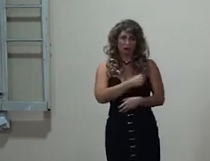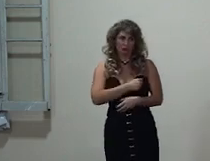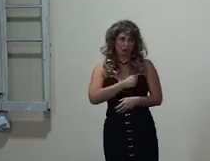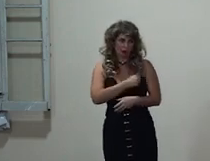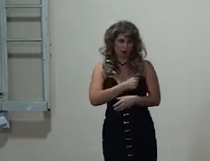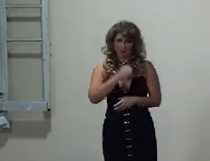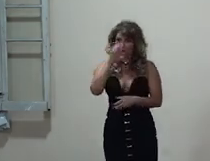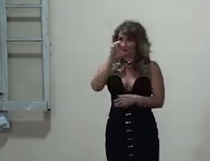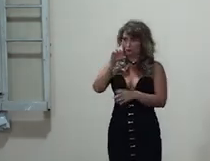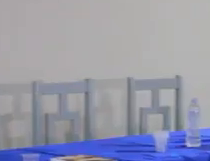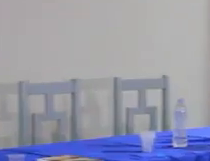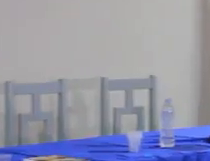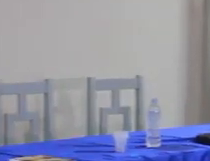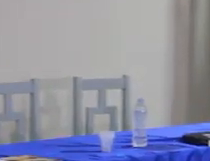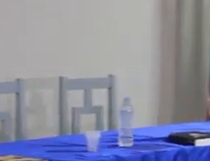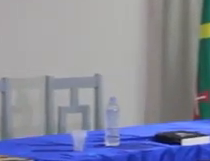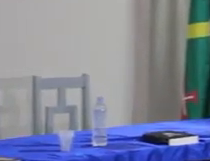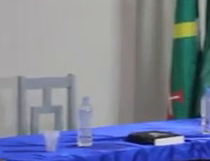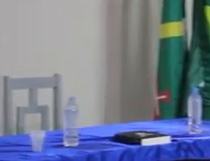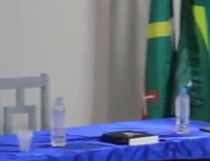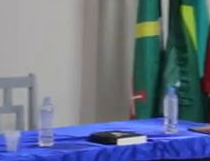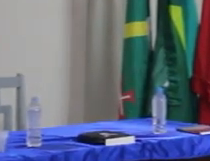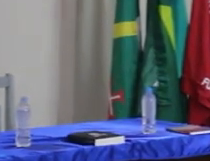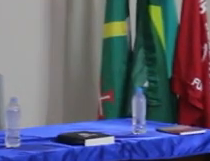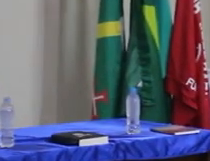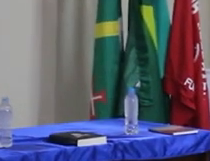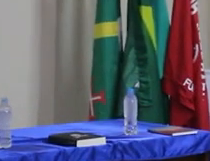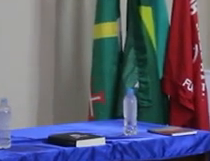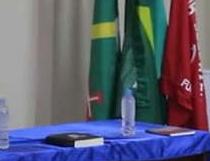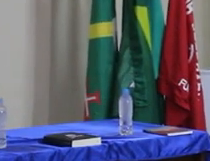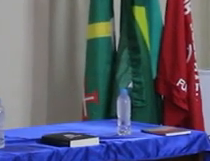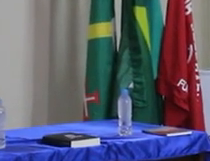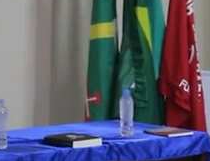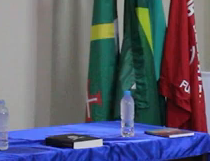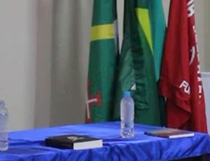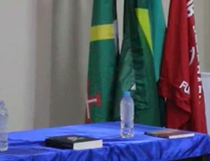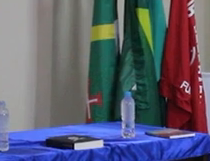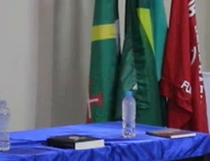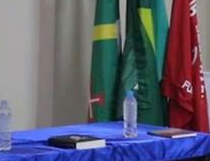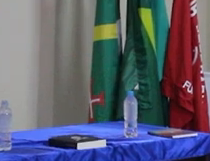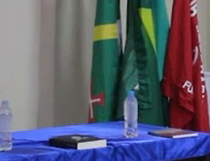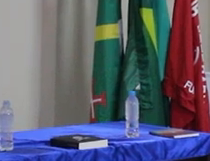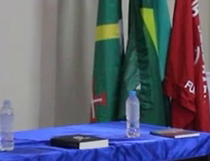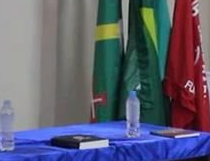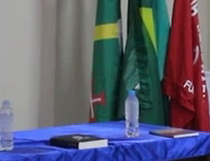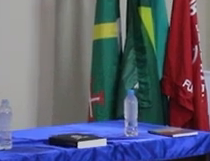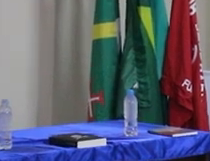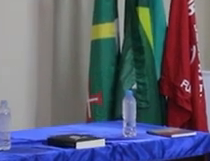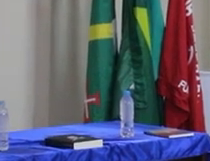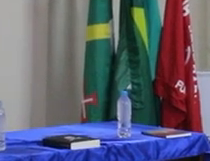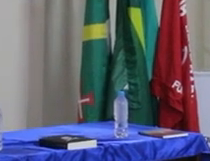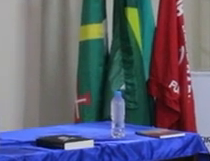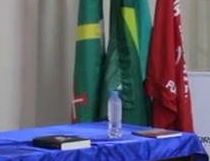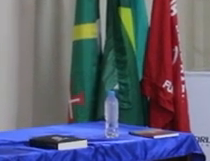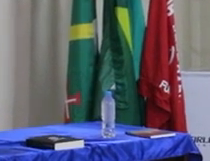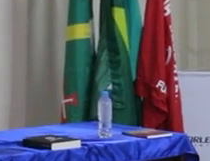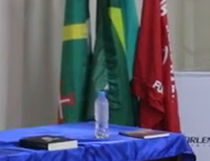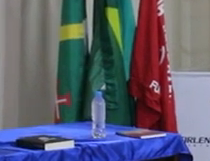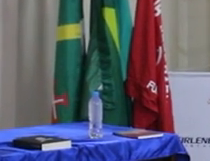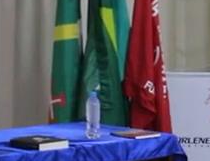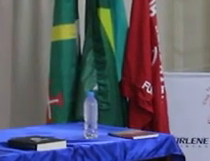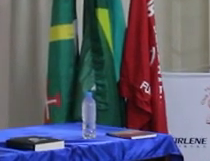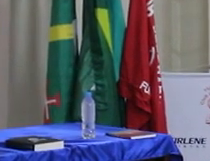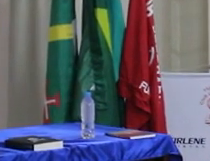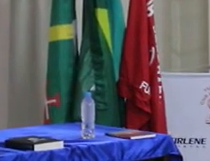por quê? Porque eu falo com o Eduardo todos os dias, é verdade ou não é, Eduardo? Todos os dias, desde que existe o